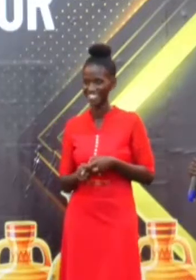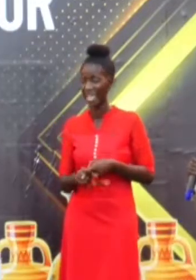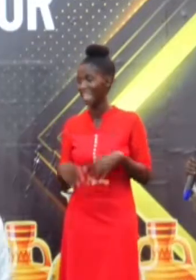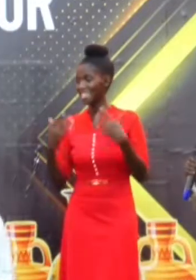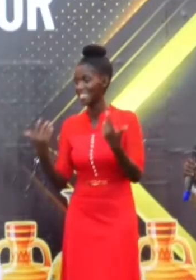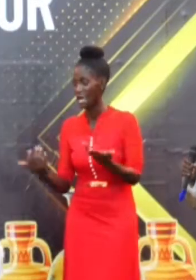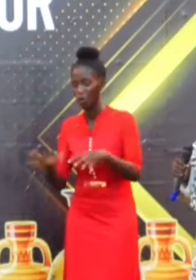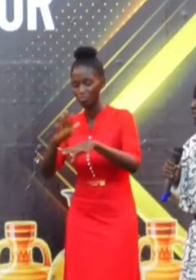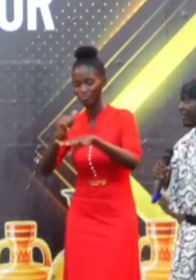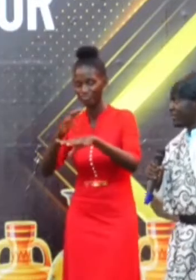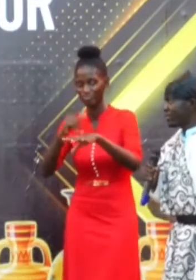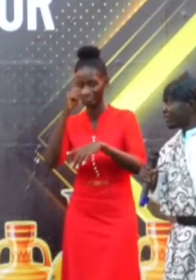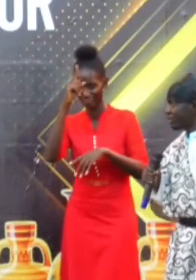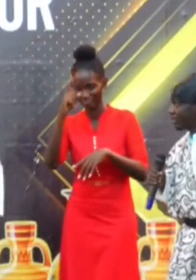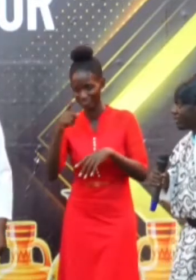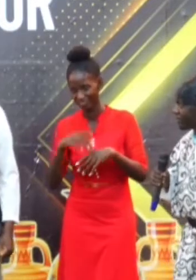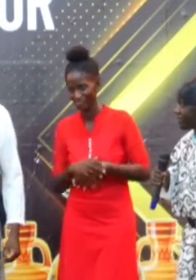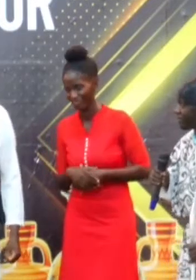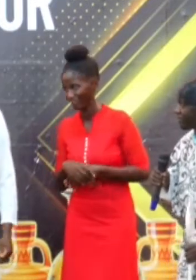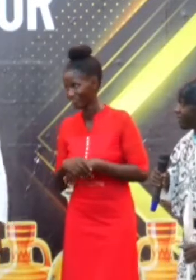kati nabayise